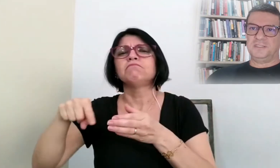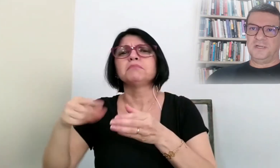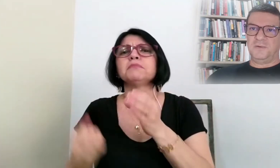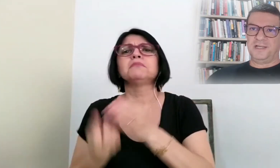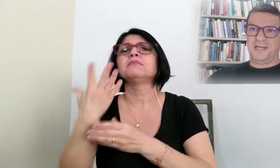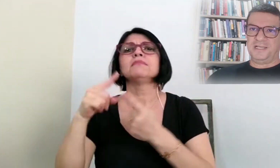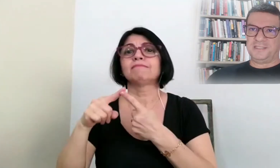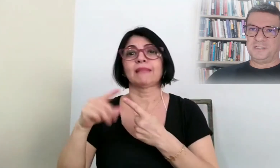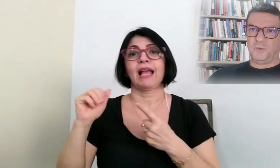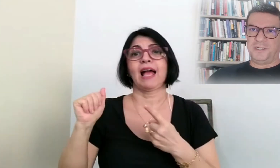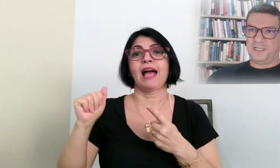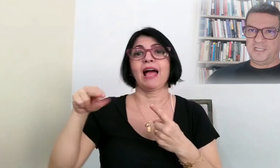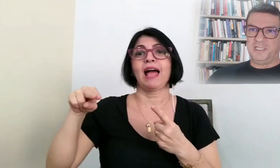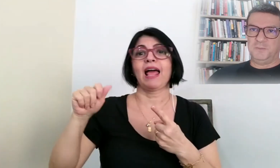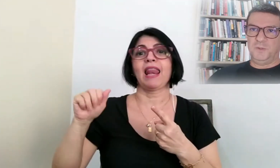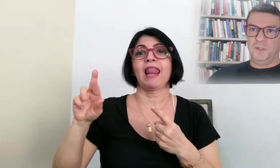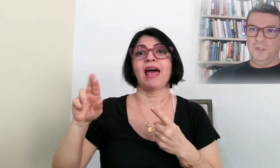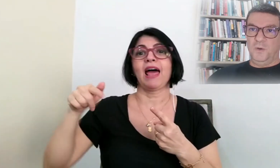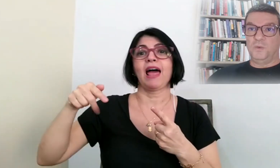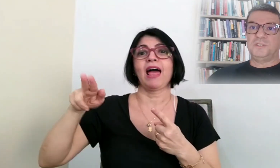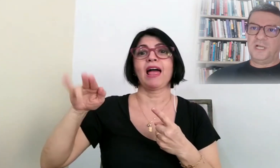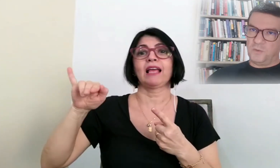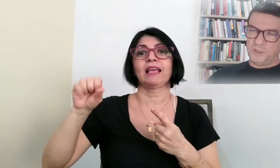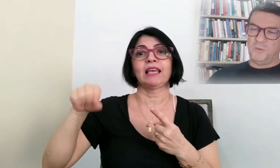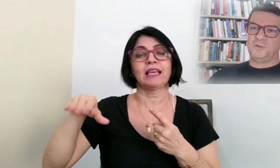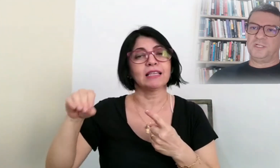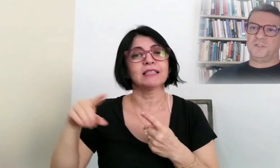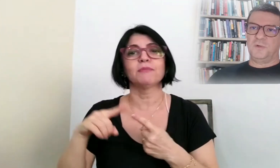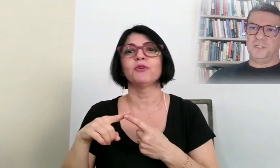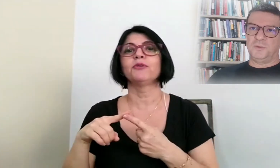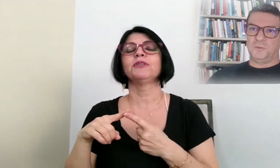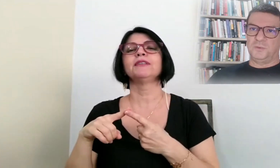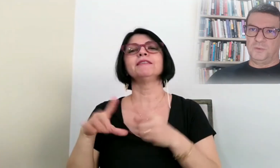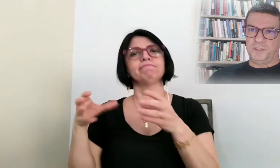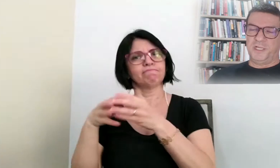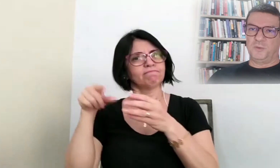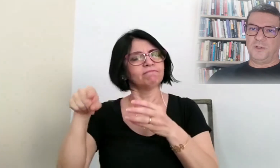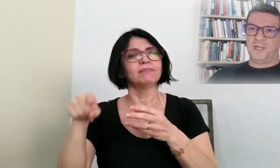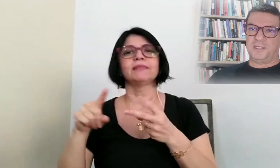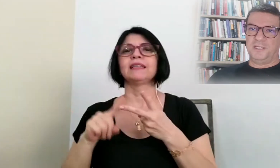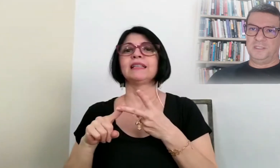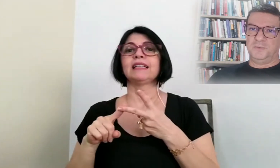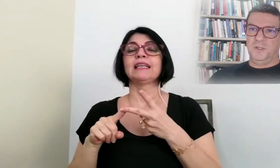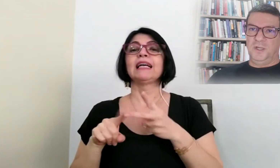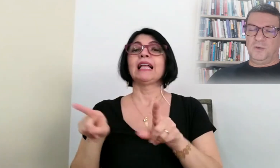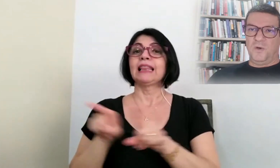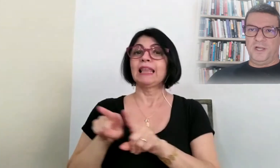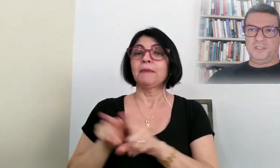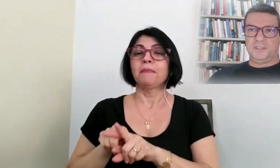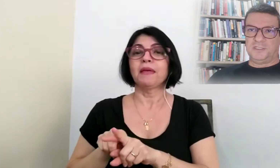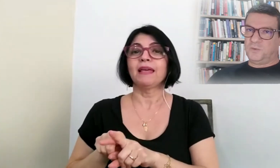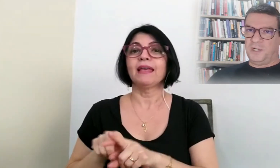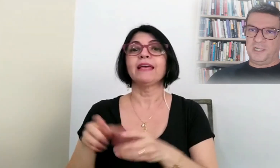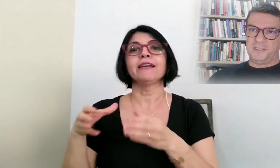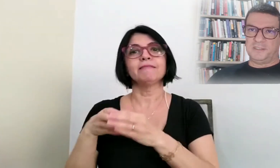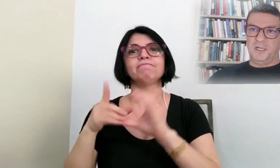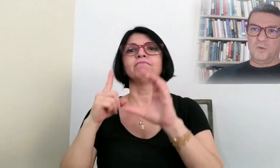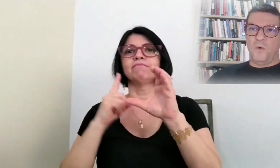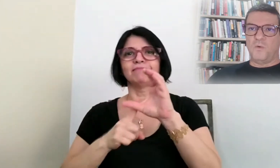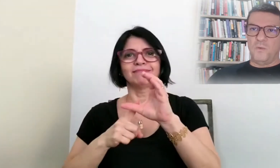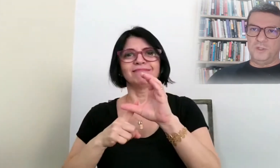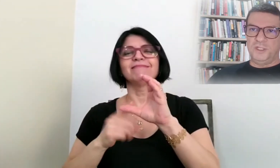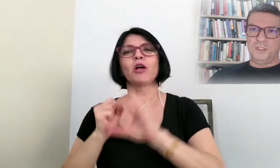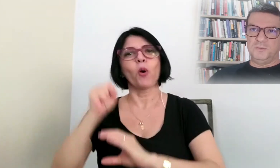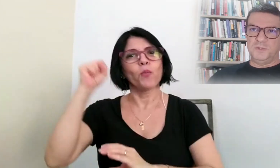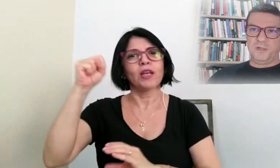correntes que são egressas do anarquismo, ou continuam se articulando no interior do anarquismo, correntes articuladas